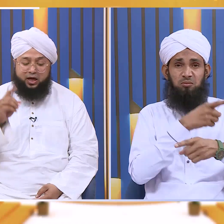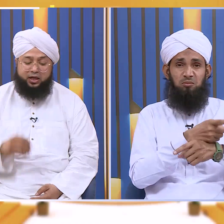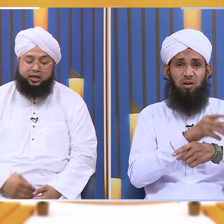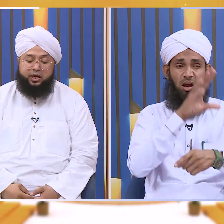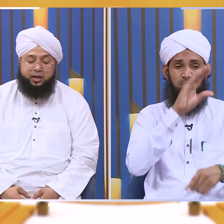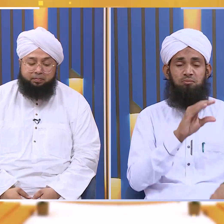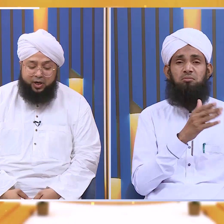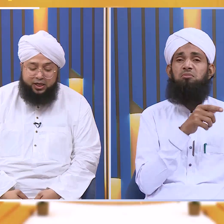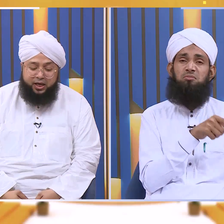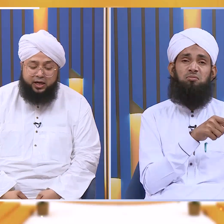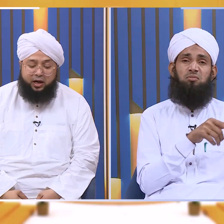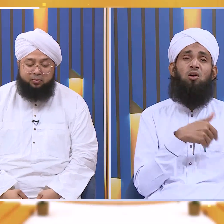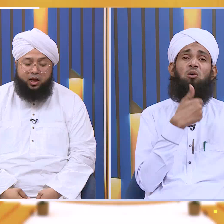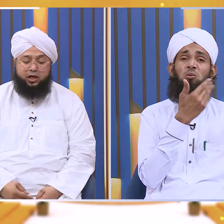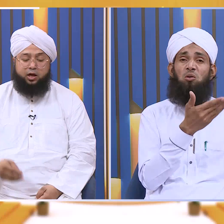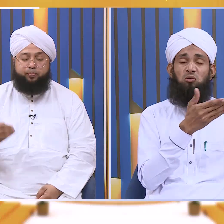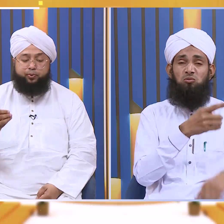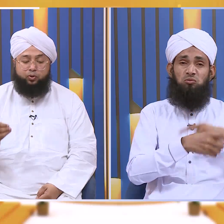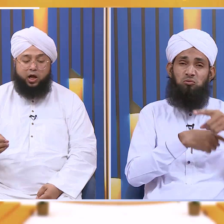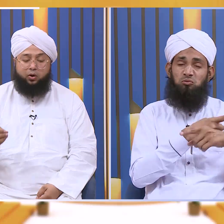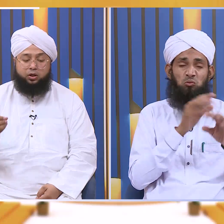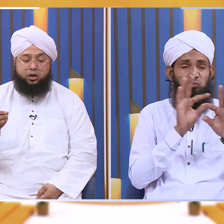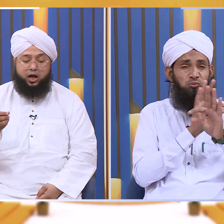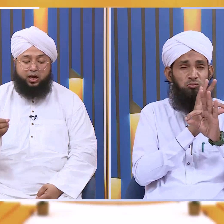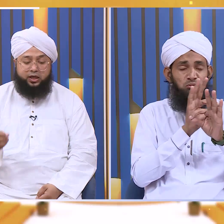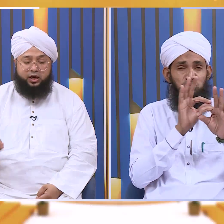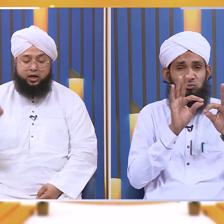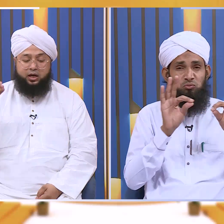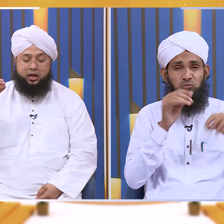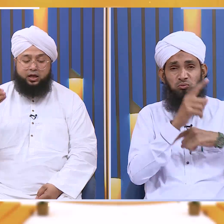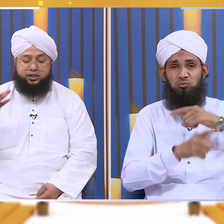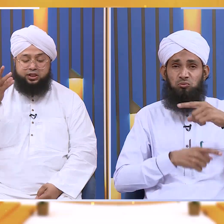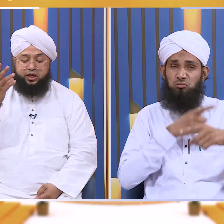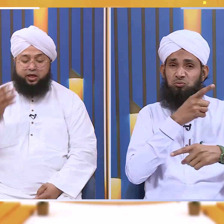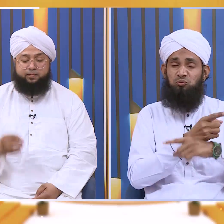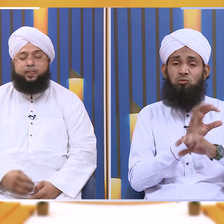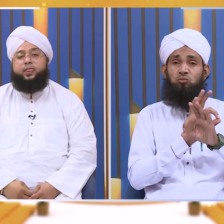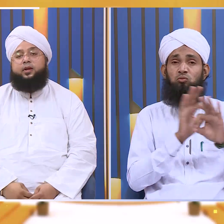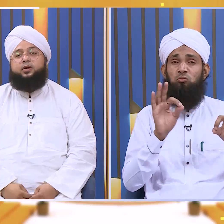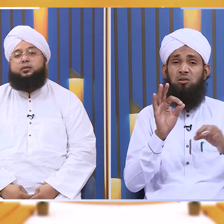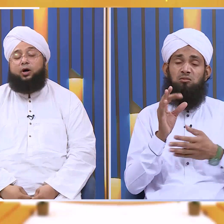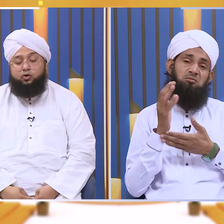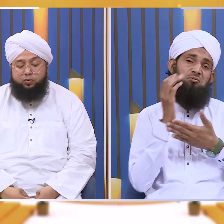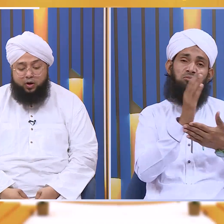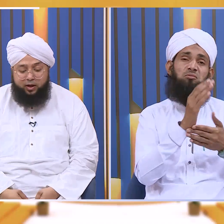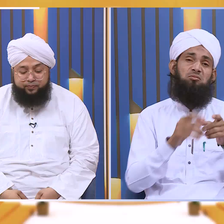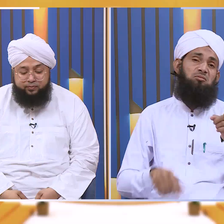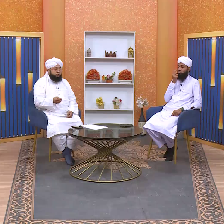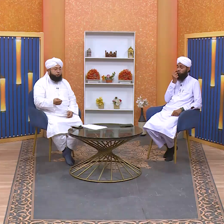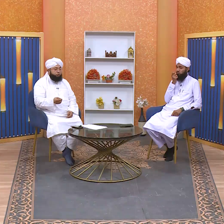کریں گے، بلکہ ان اعمال کا پورا اور کاہل اجر دیں گے۔ معلوم ہوا جو دنیا